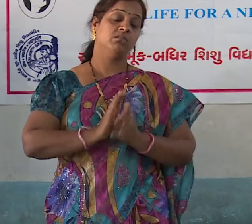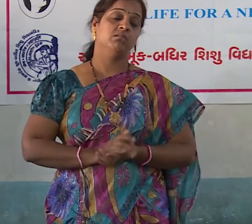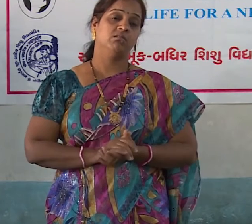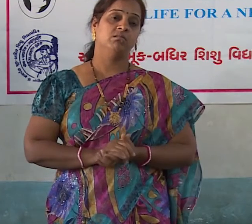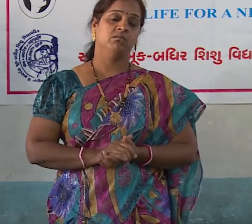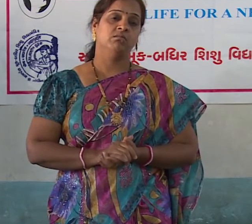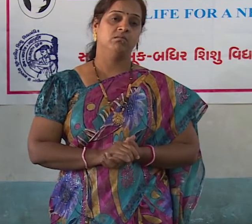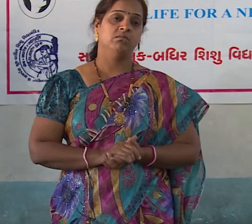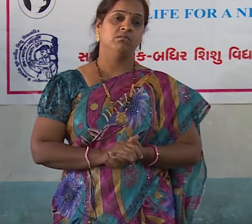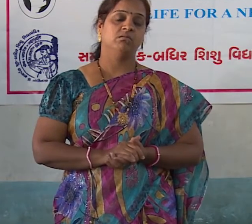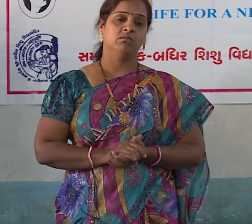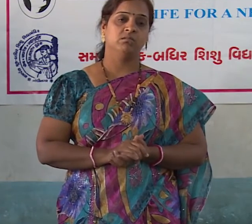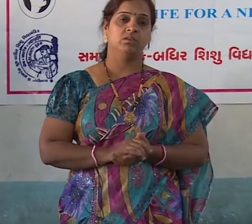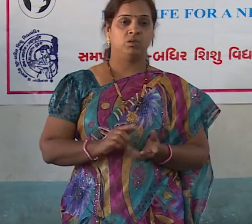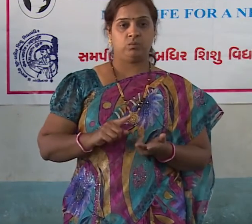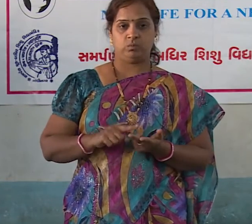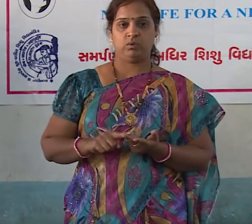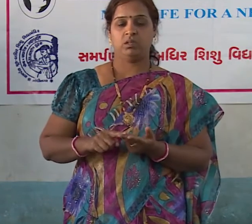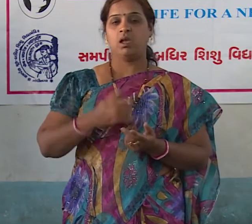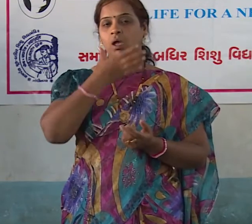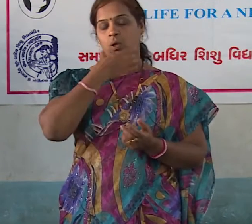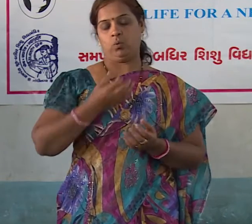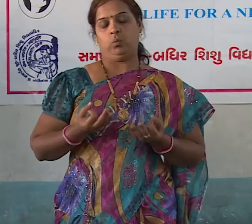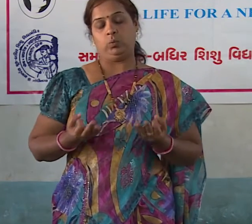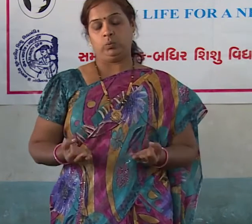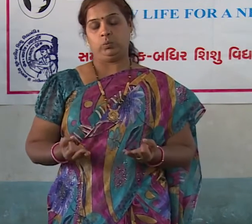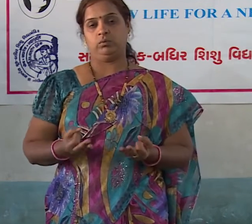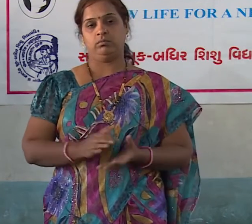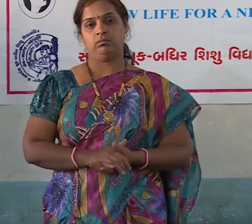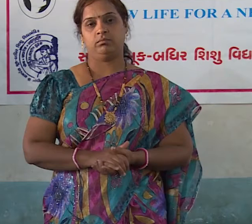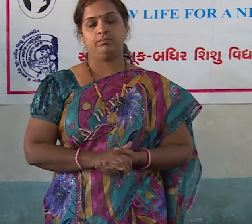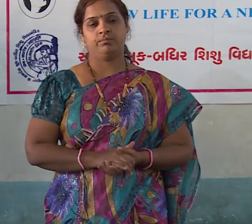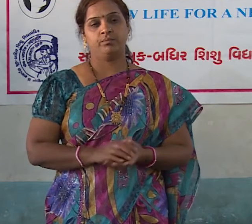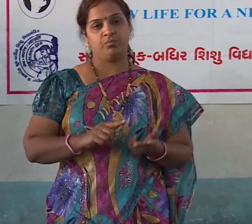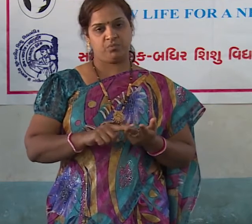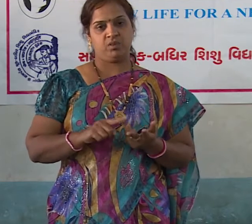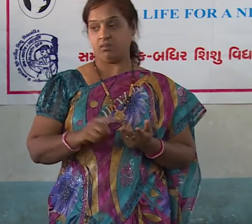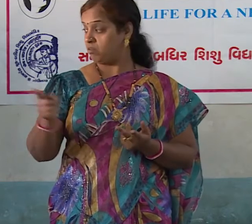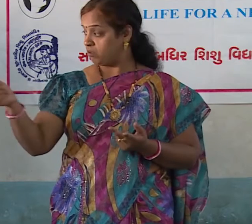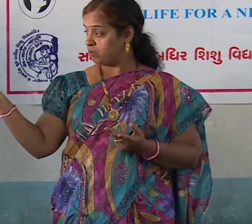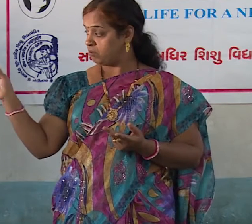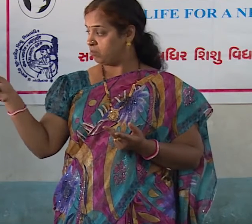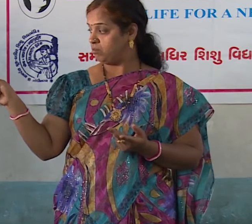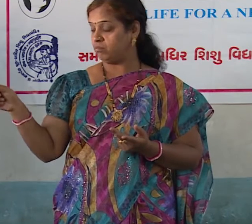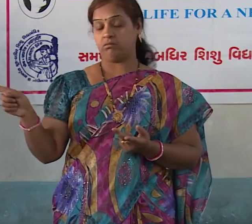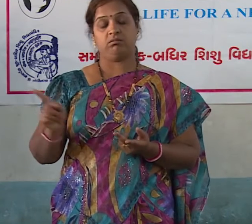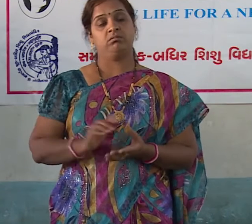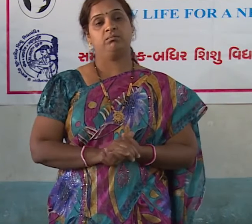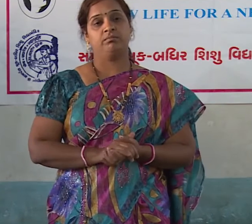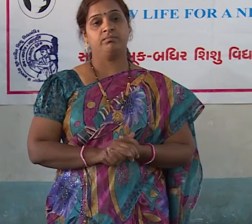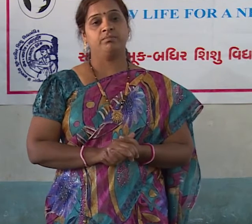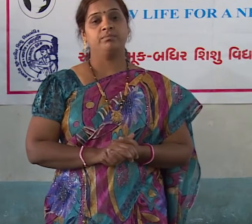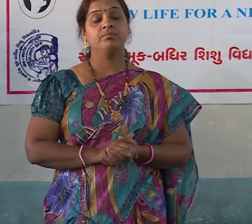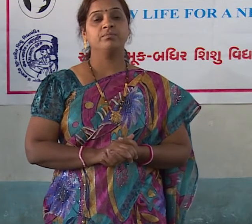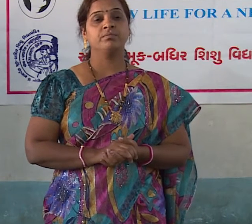एक फिर दूसरा योगी दिखाया उसी की भेंट में कि एक दूसरा योगी है, उसने सर्व